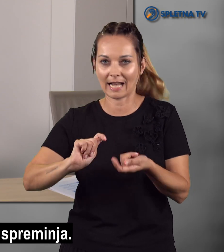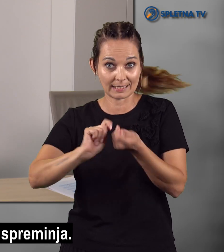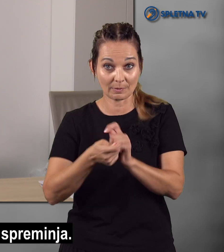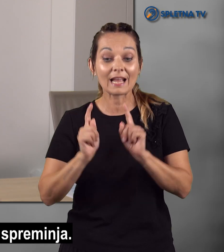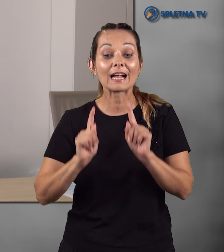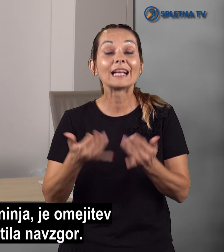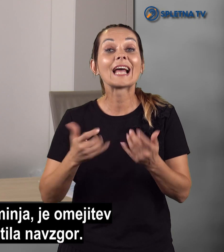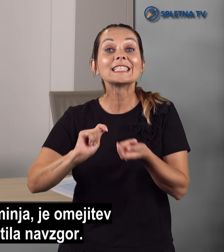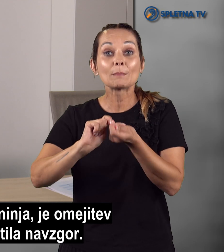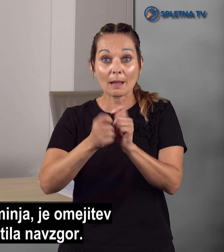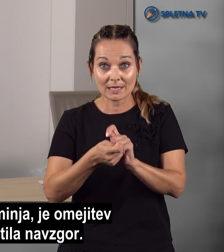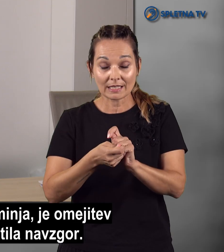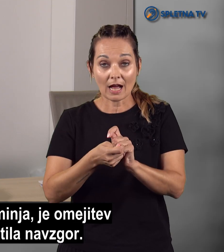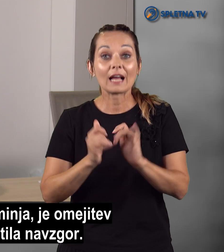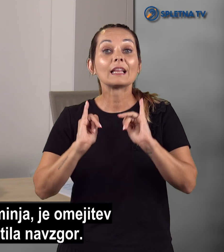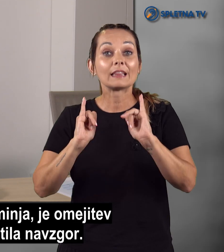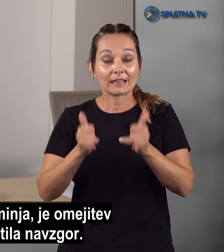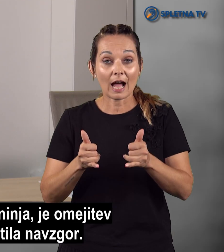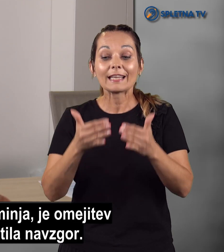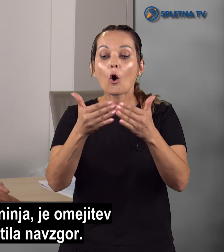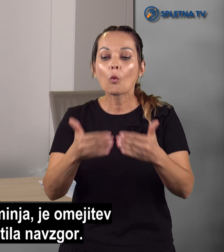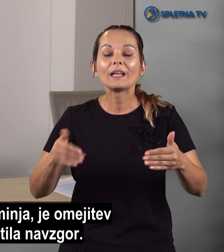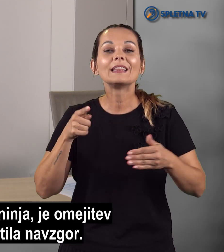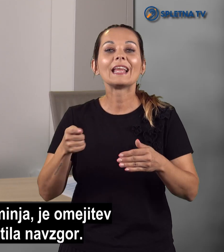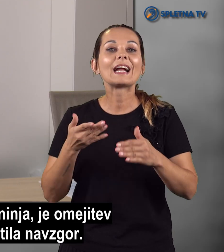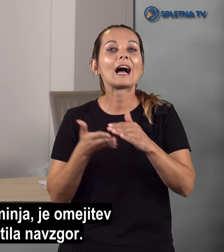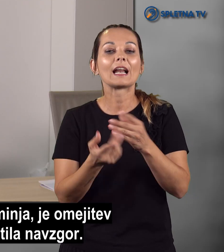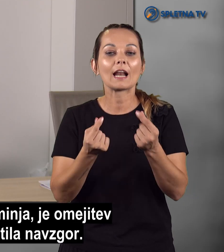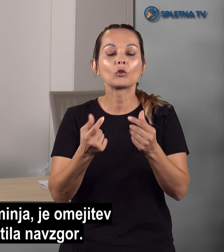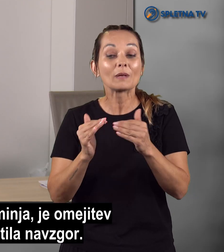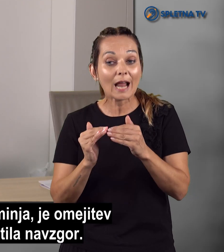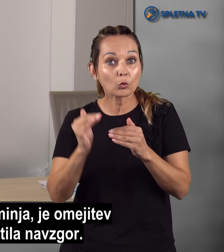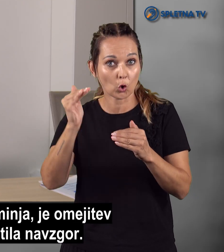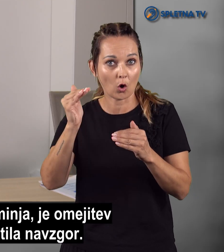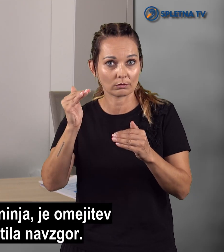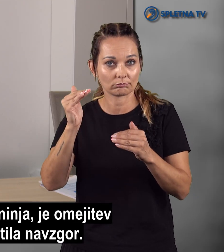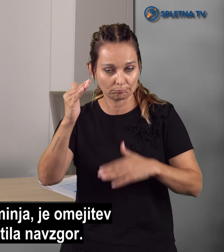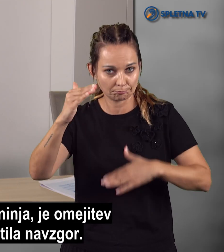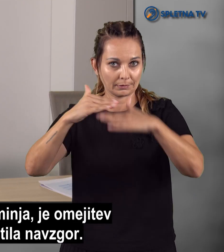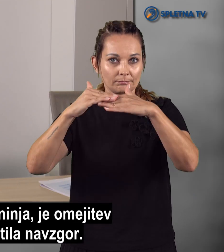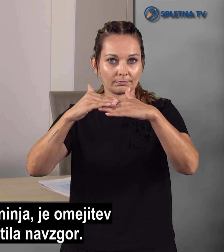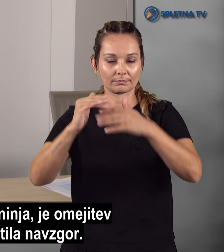spreminja. Tisto, kar se spreminja, je pa omejitev tega nadomestila navzgor.